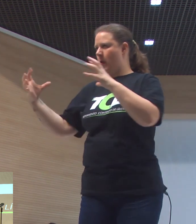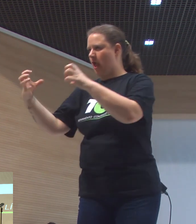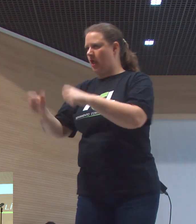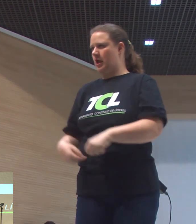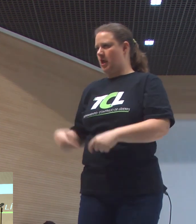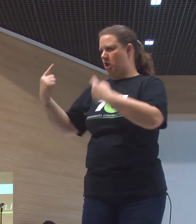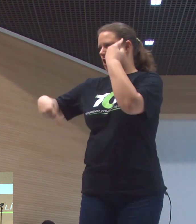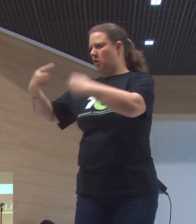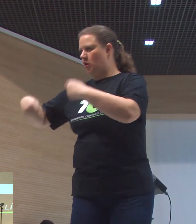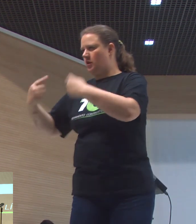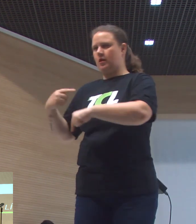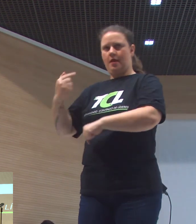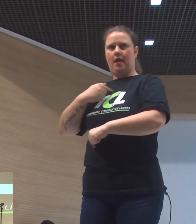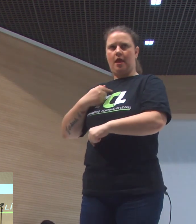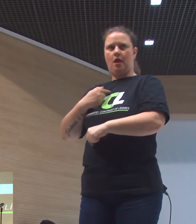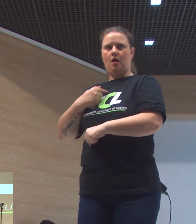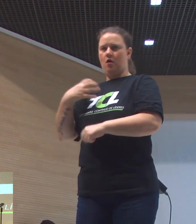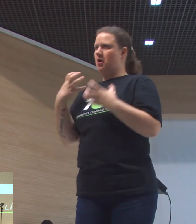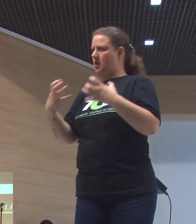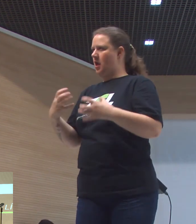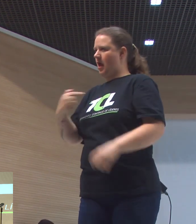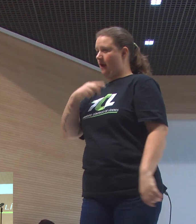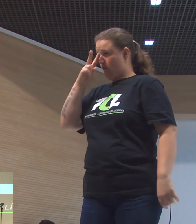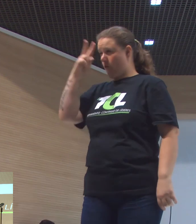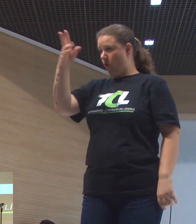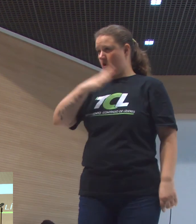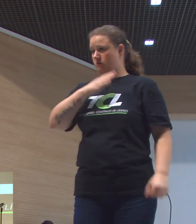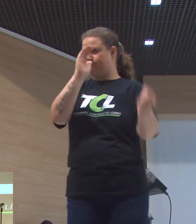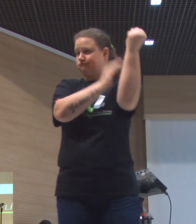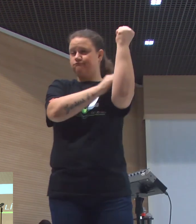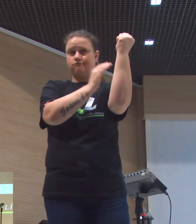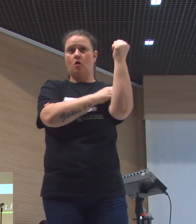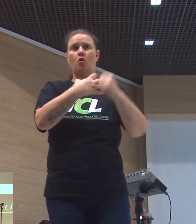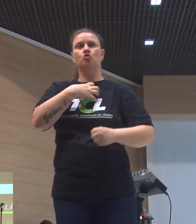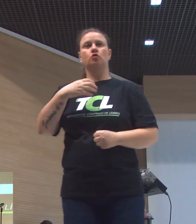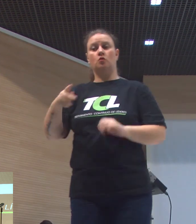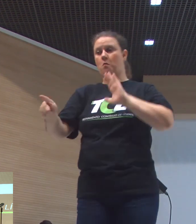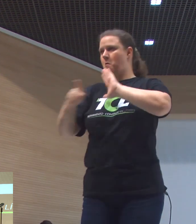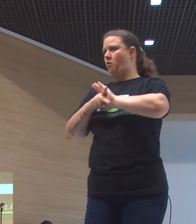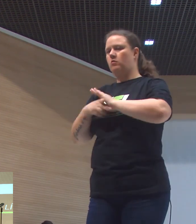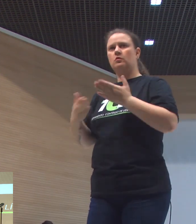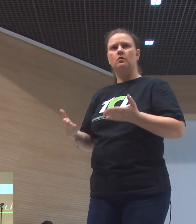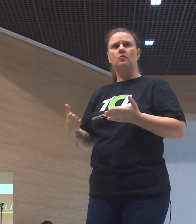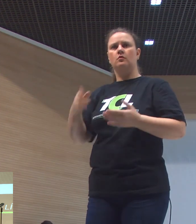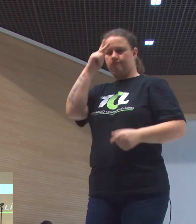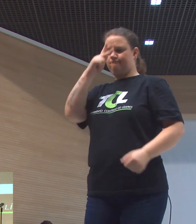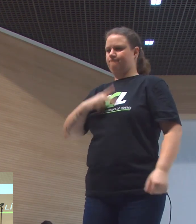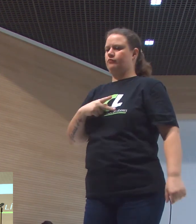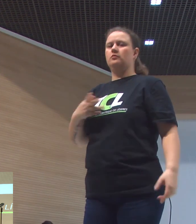justos e querem fazer justiça na sua força, de qualquer jeito, e chegam lá